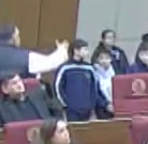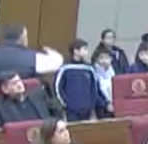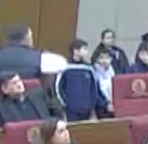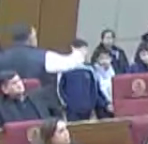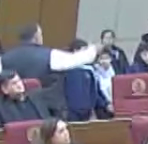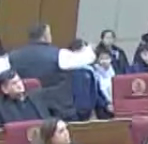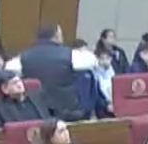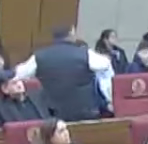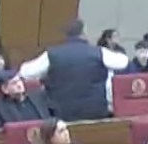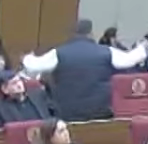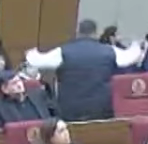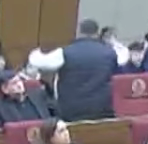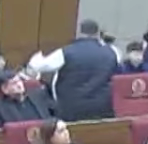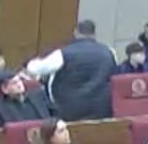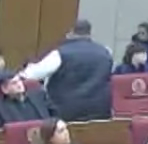¿Está?